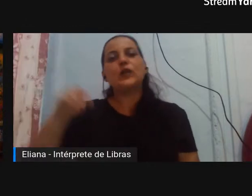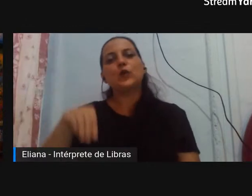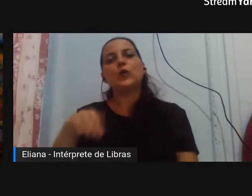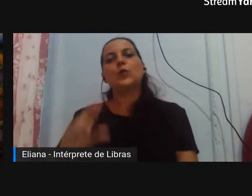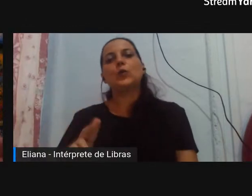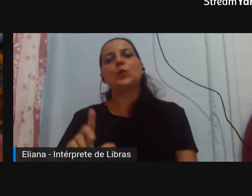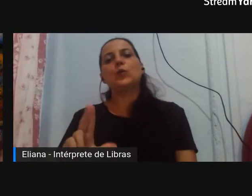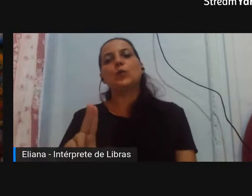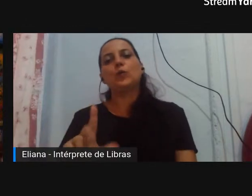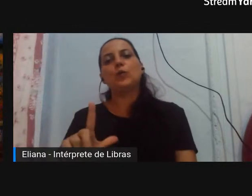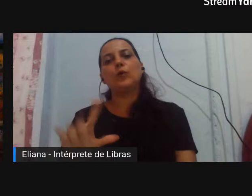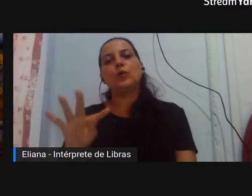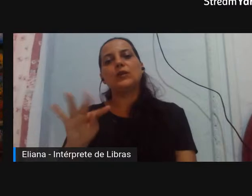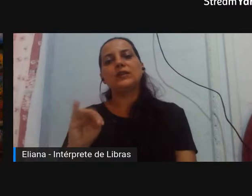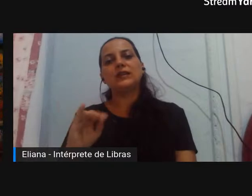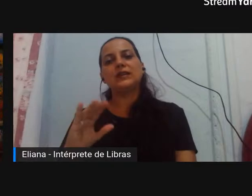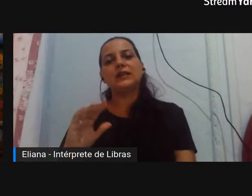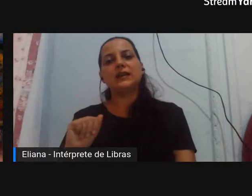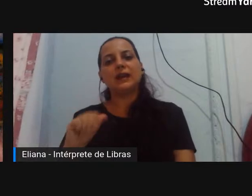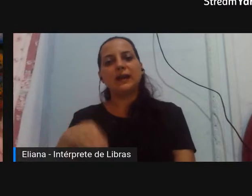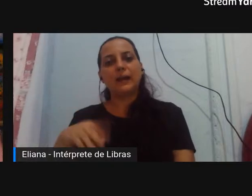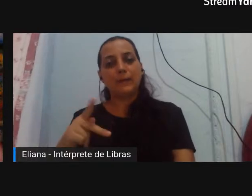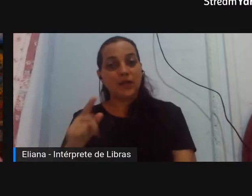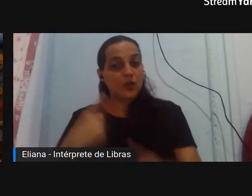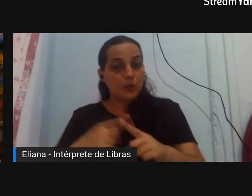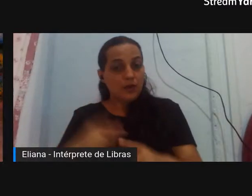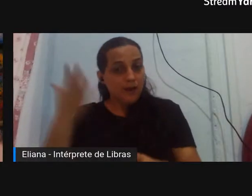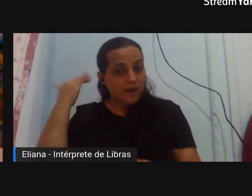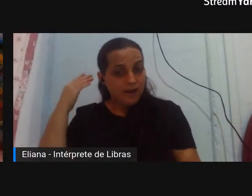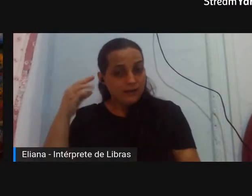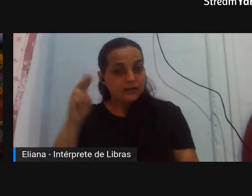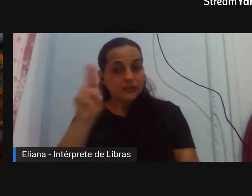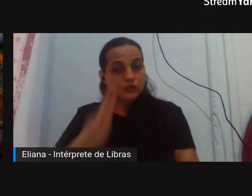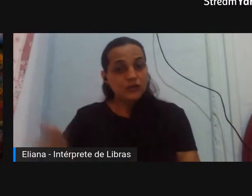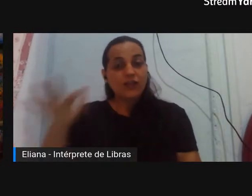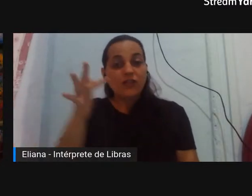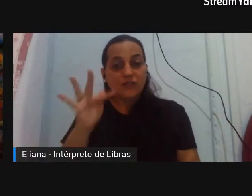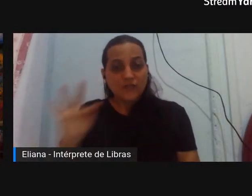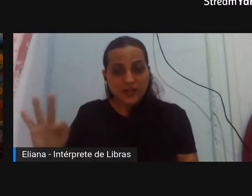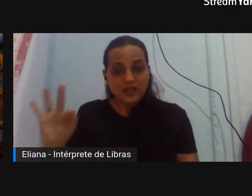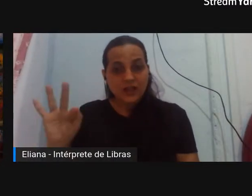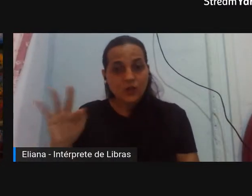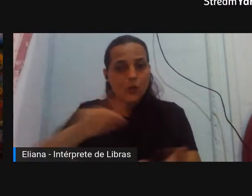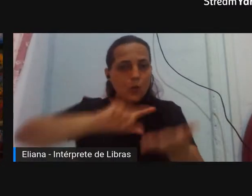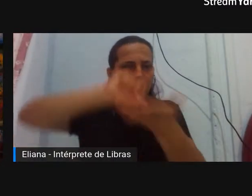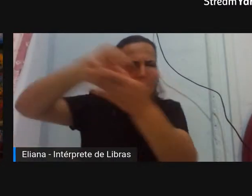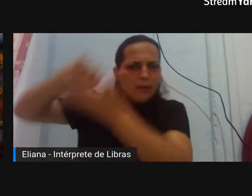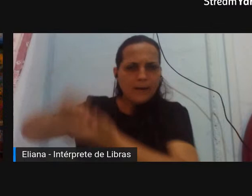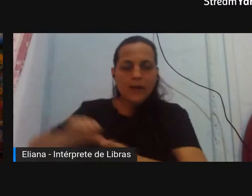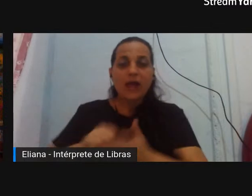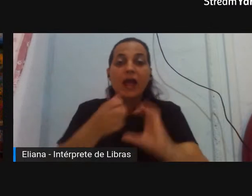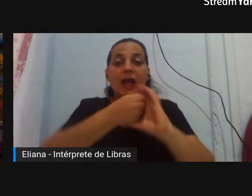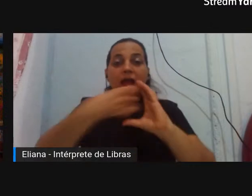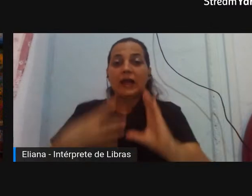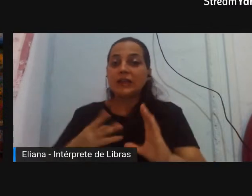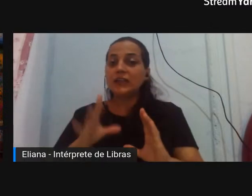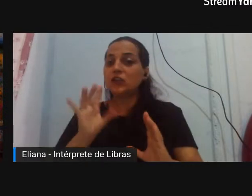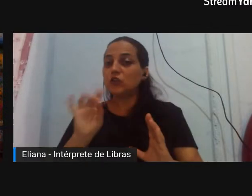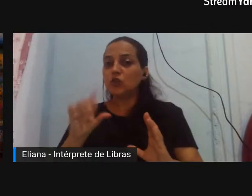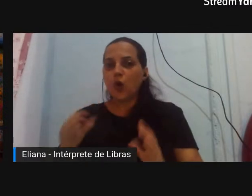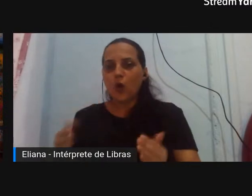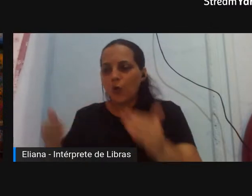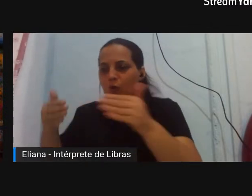porque as universidades federais até então, elas se caracterizavam por ter apenas o campus na sede.